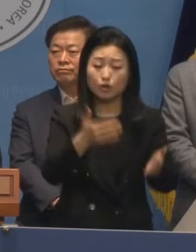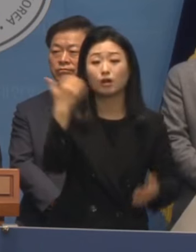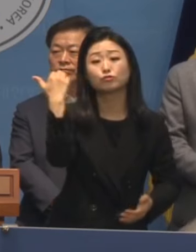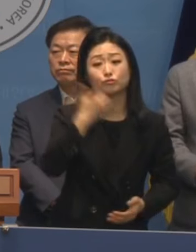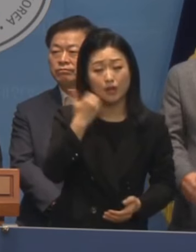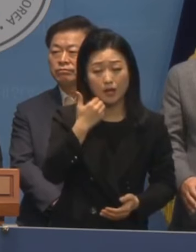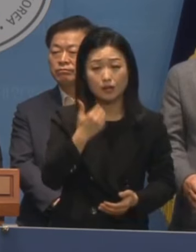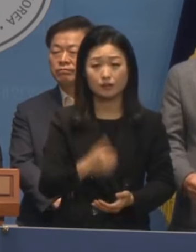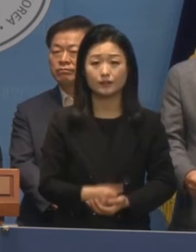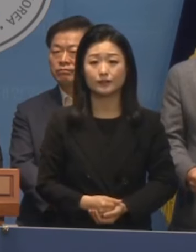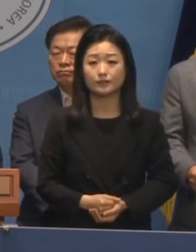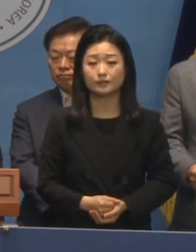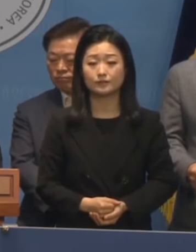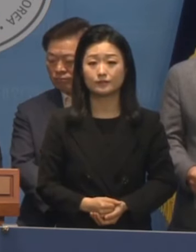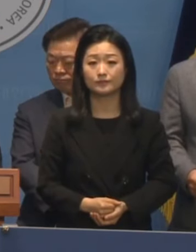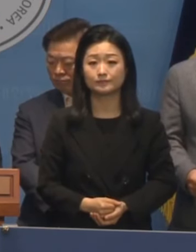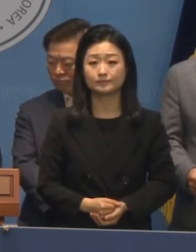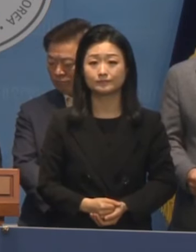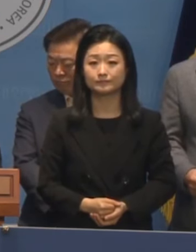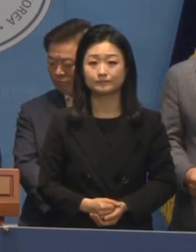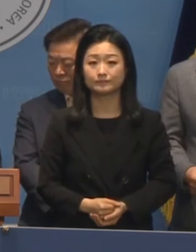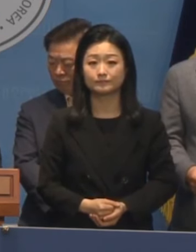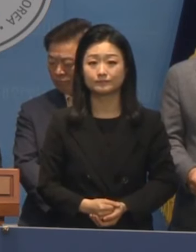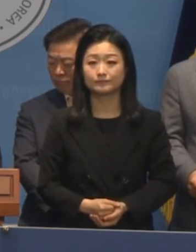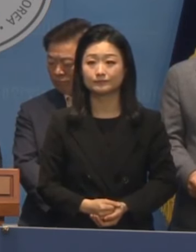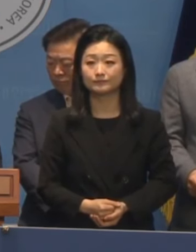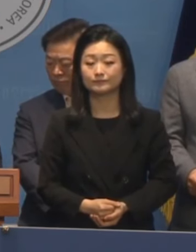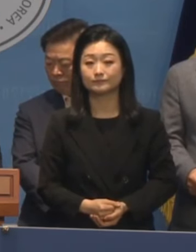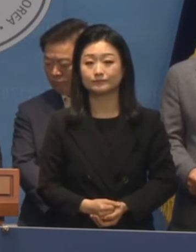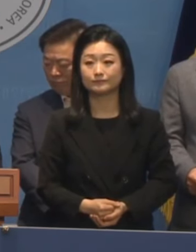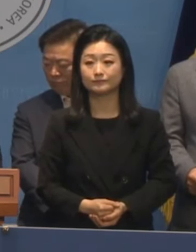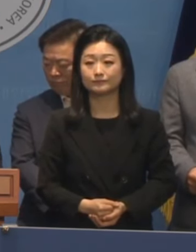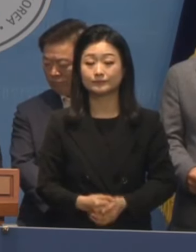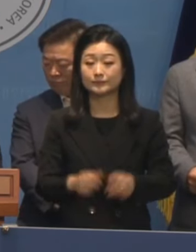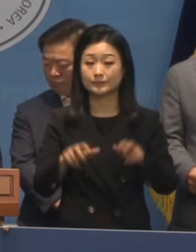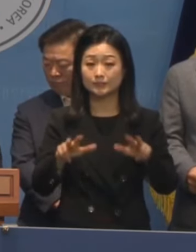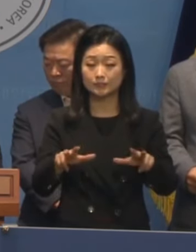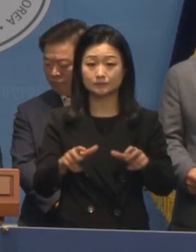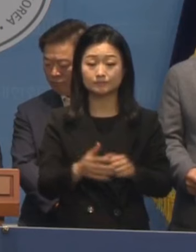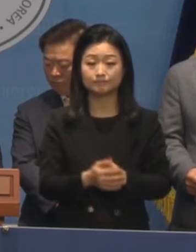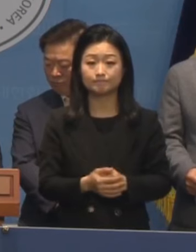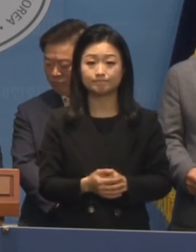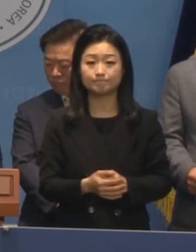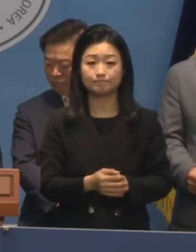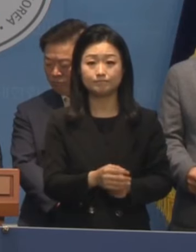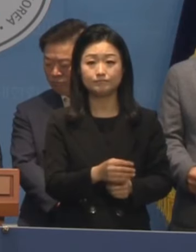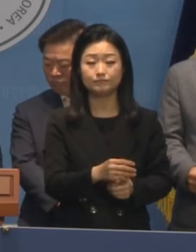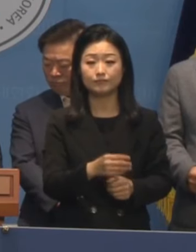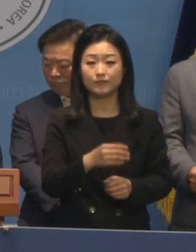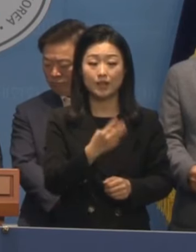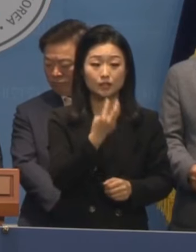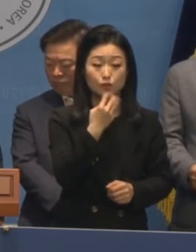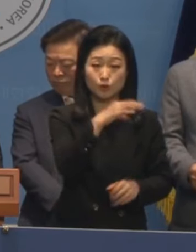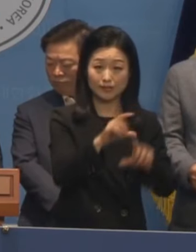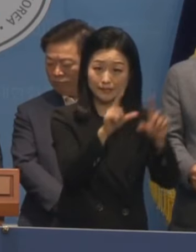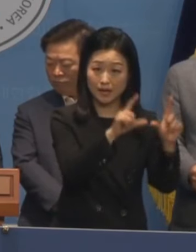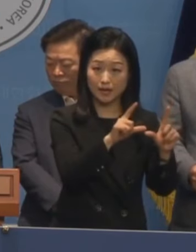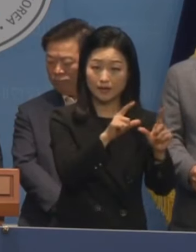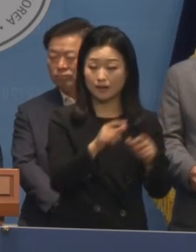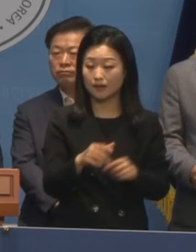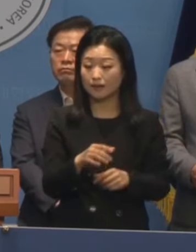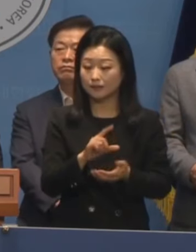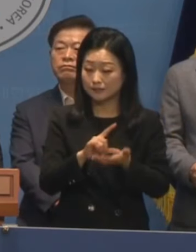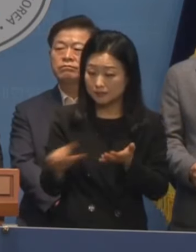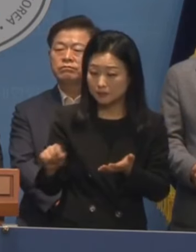닦아 줄게 줄 수 있겠습니까 도시의 자식들 시골에 늙은 부모님이 전화기를